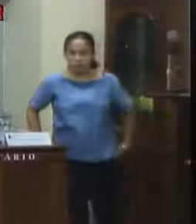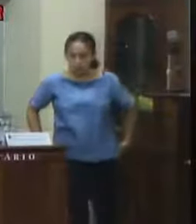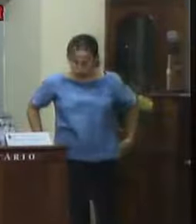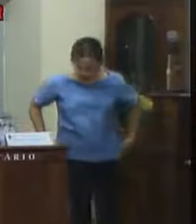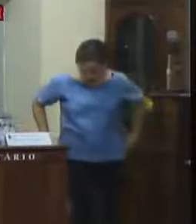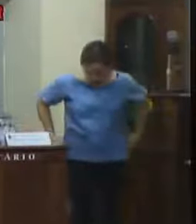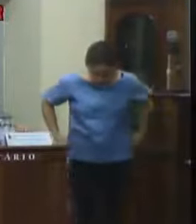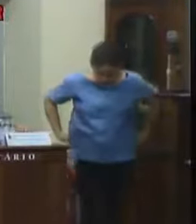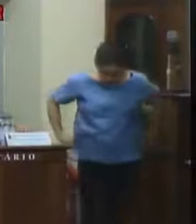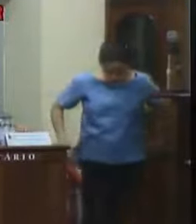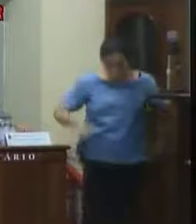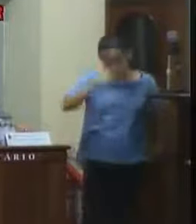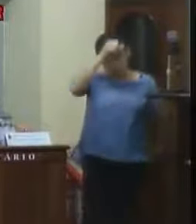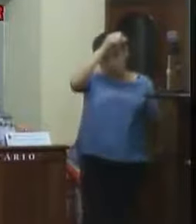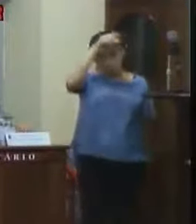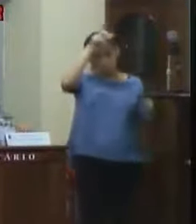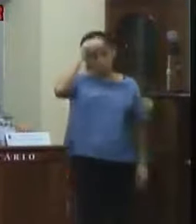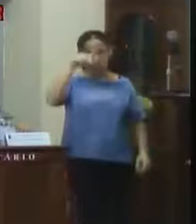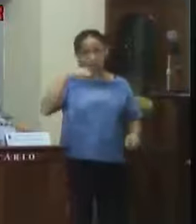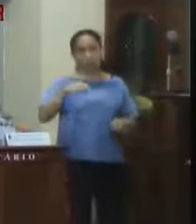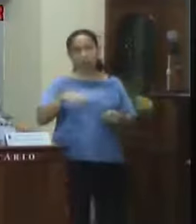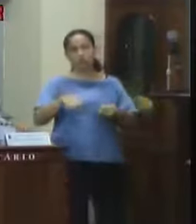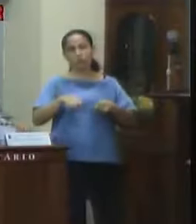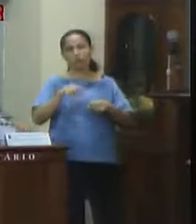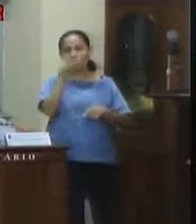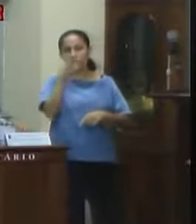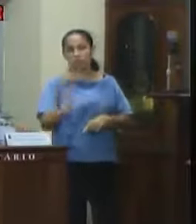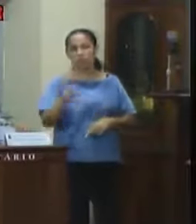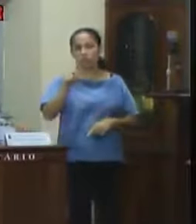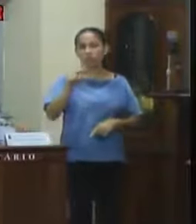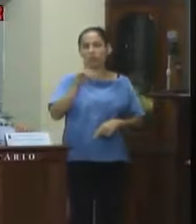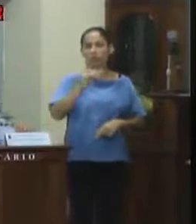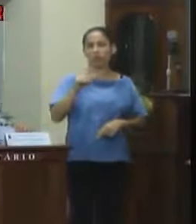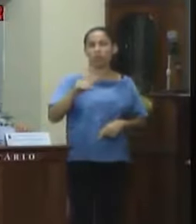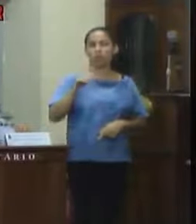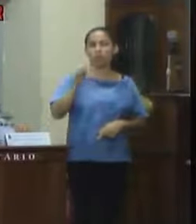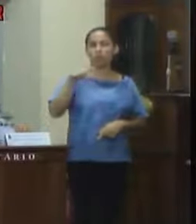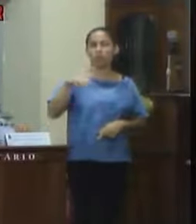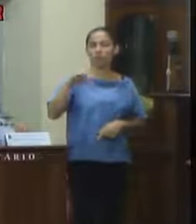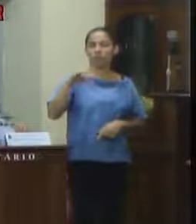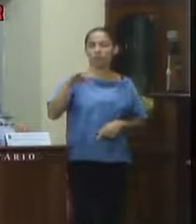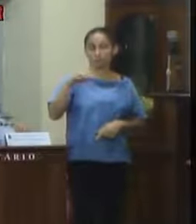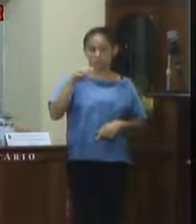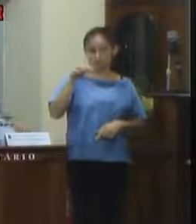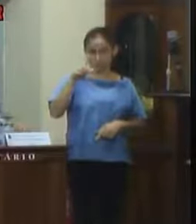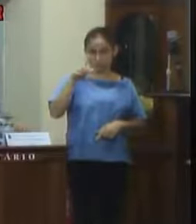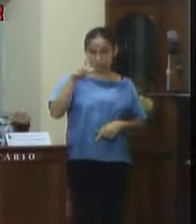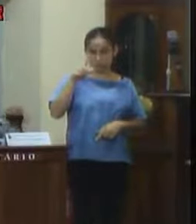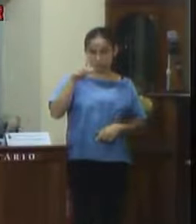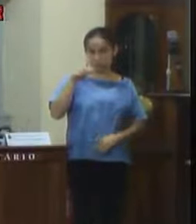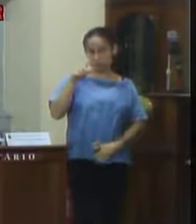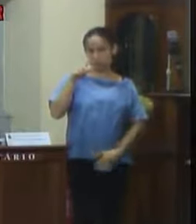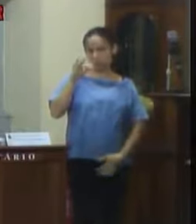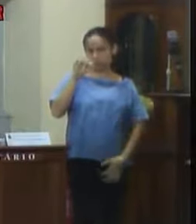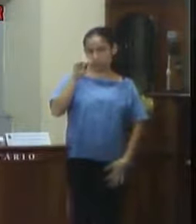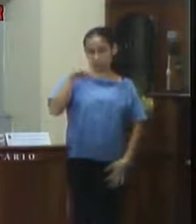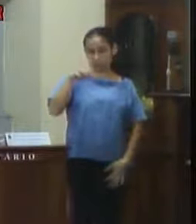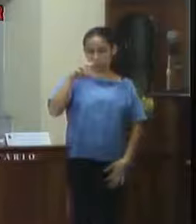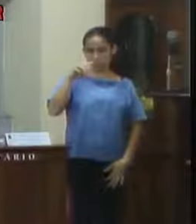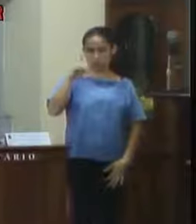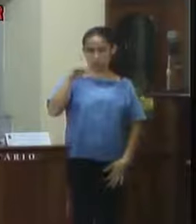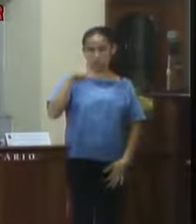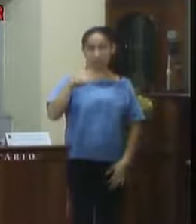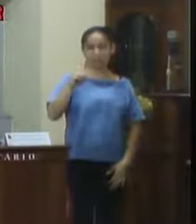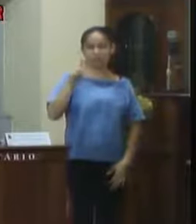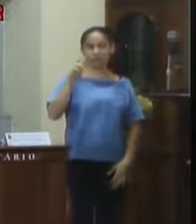O prefeito municipal faz saber que a Câmara Municipal aprovou e eu sanciono a presente lei ordinária. Artigo 1º.